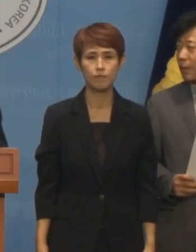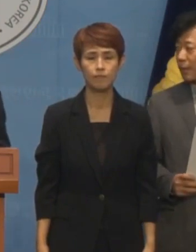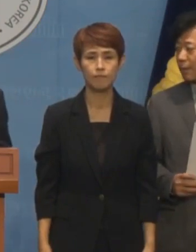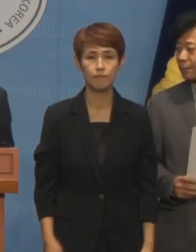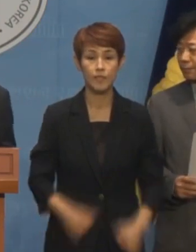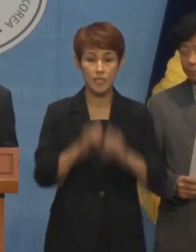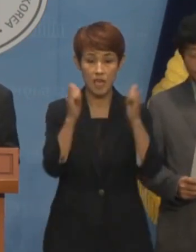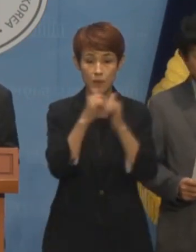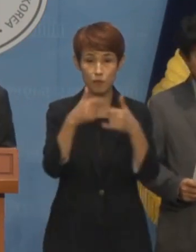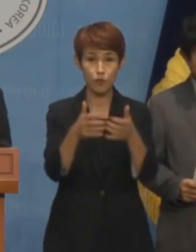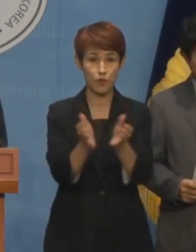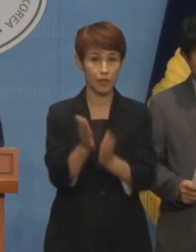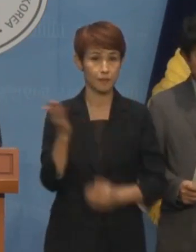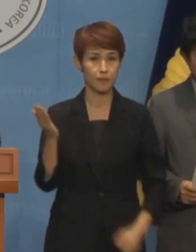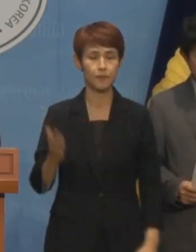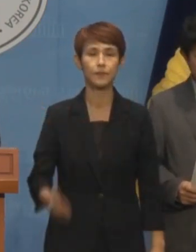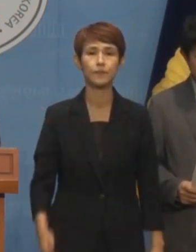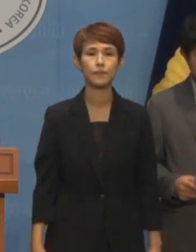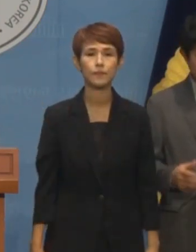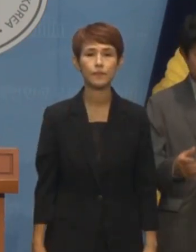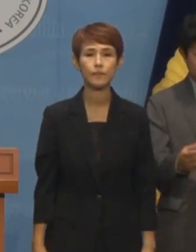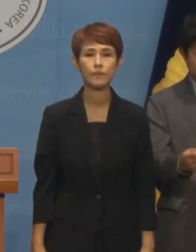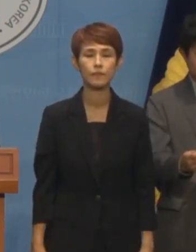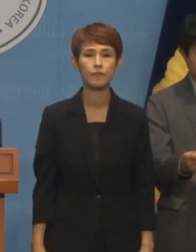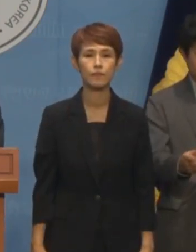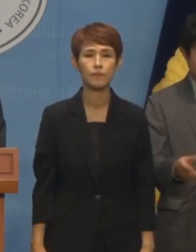사회민주당 정무위원 한창민입니다. 이어서 낭독하겠습니다.